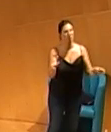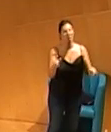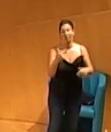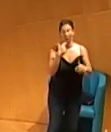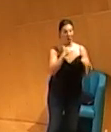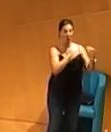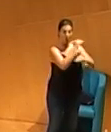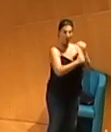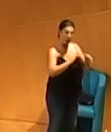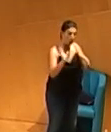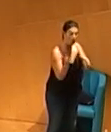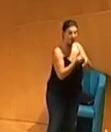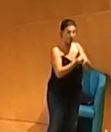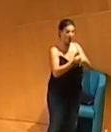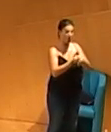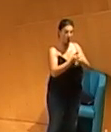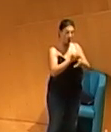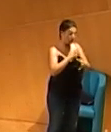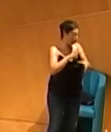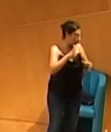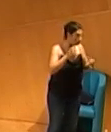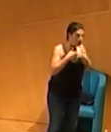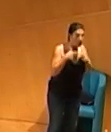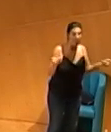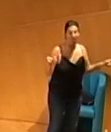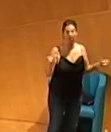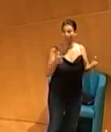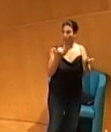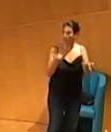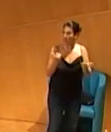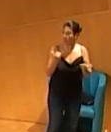est inclusive et accessible, qui est donc proposée à l'échelle de la ville de Toulouse.